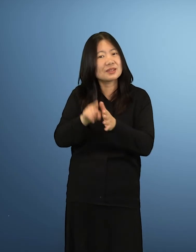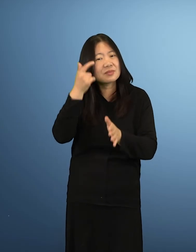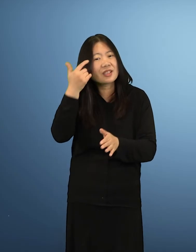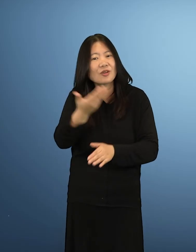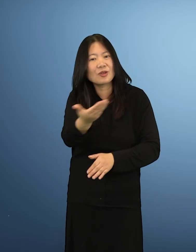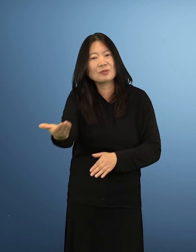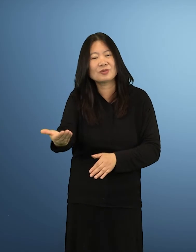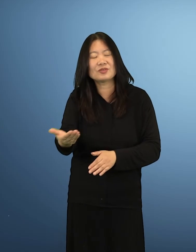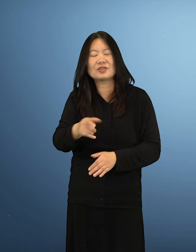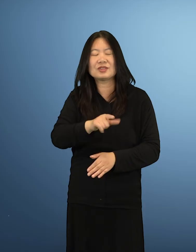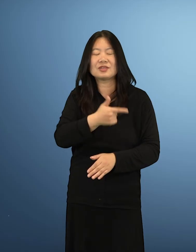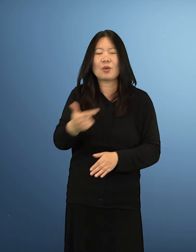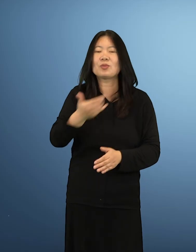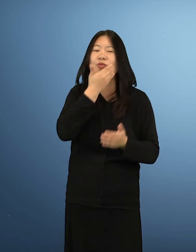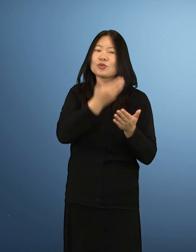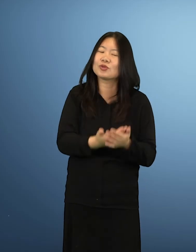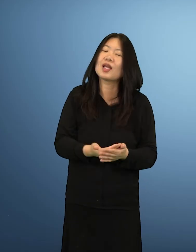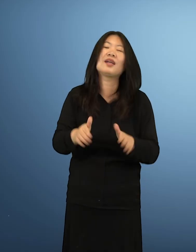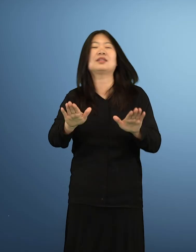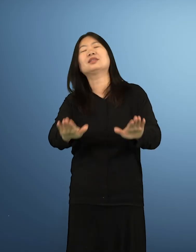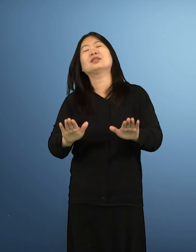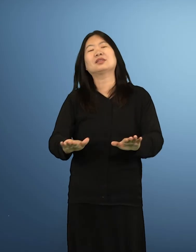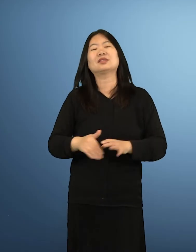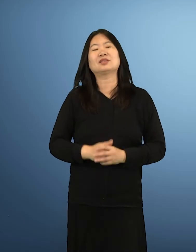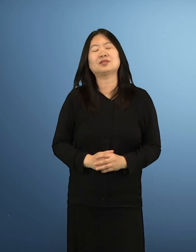굉장히 중요합니다. 바로